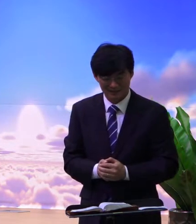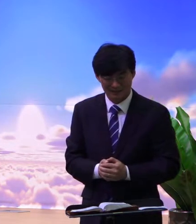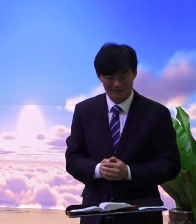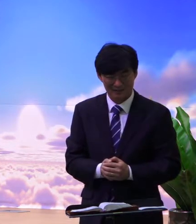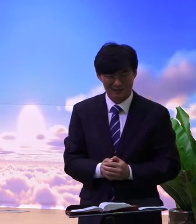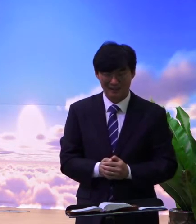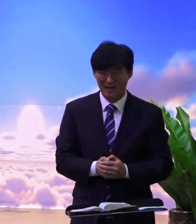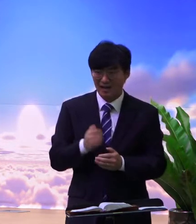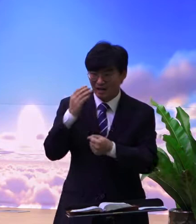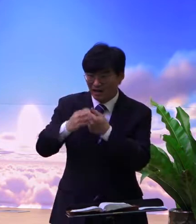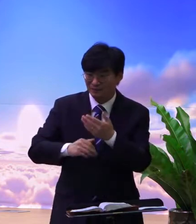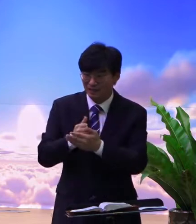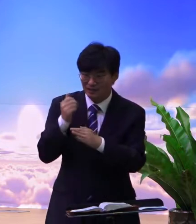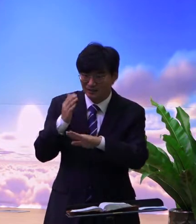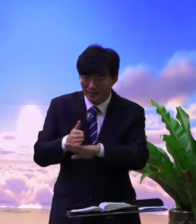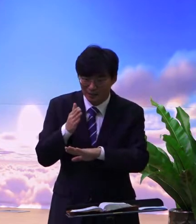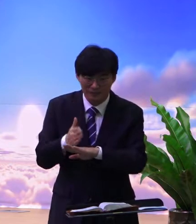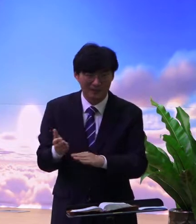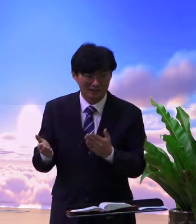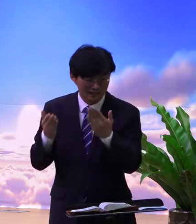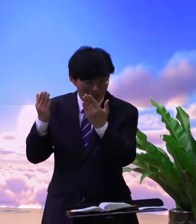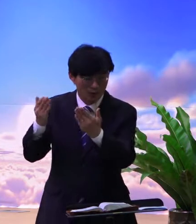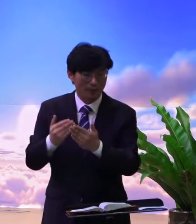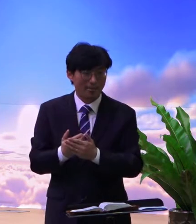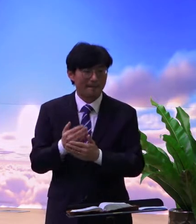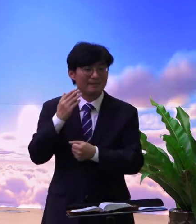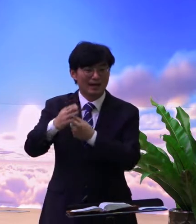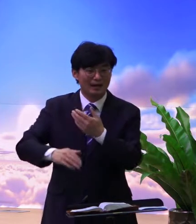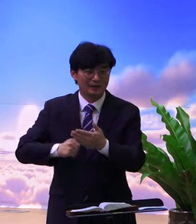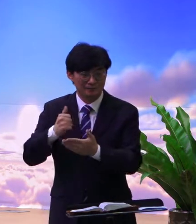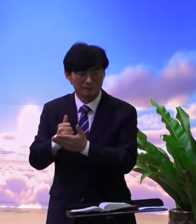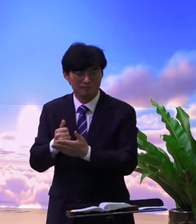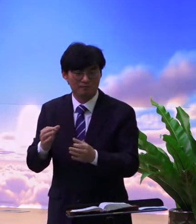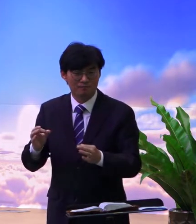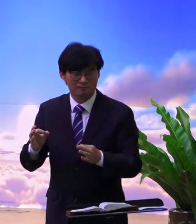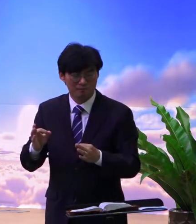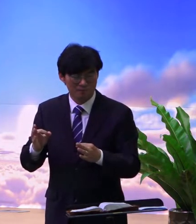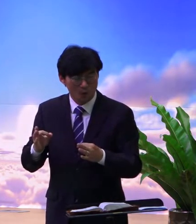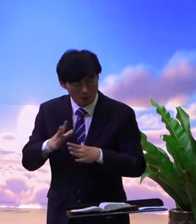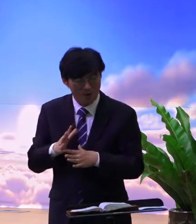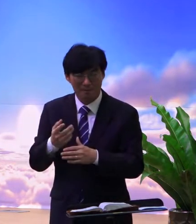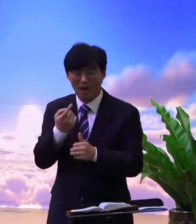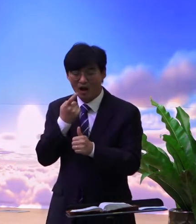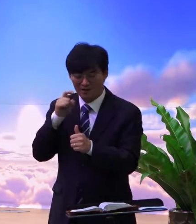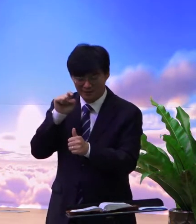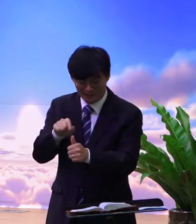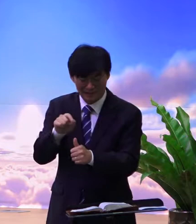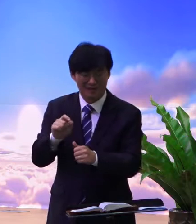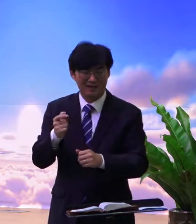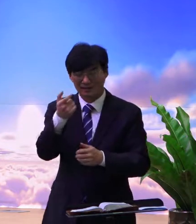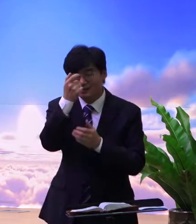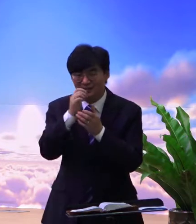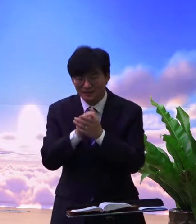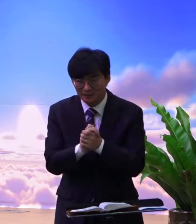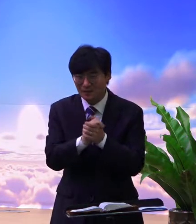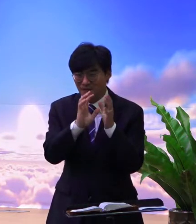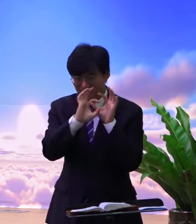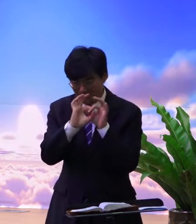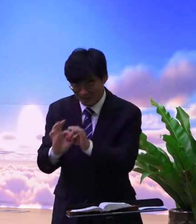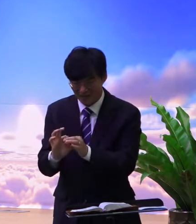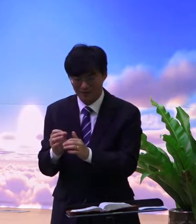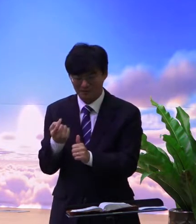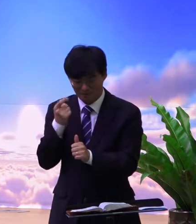말하면 하나님께 감사하라. 하나님이 놀라운 명령입니다. 기도를 계속하고 기도를